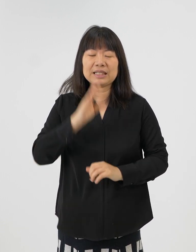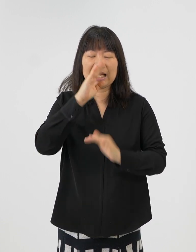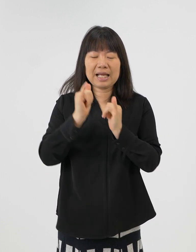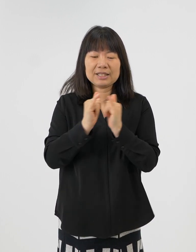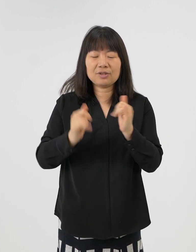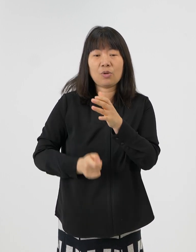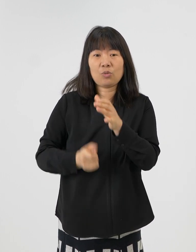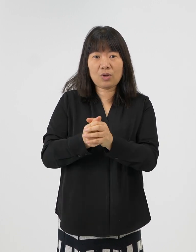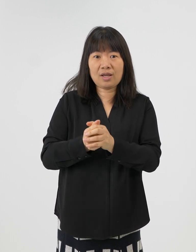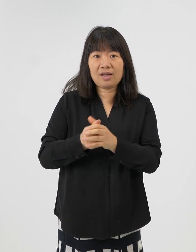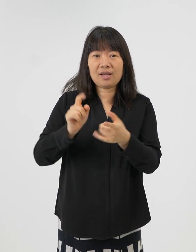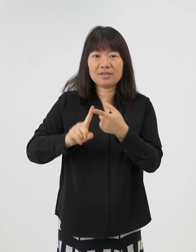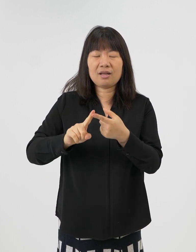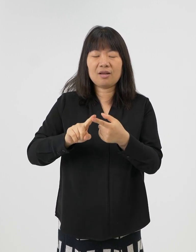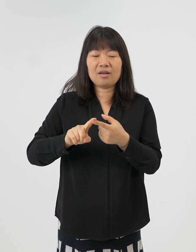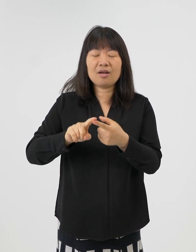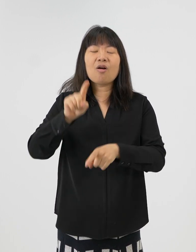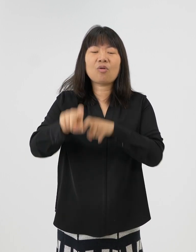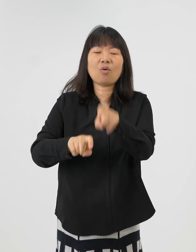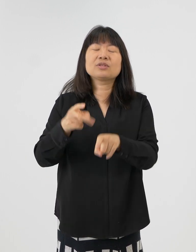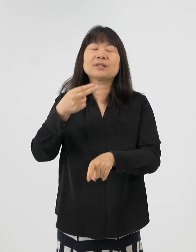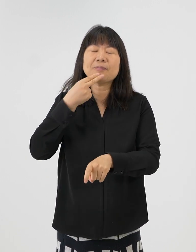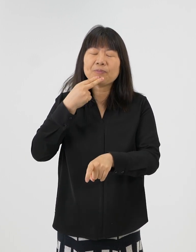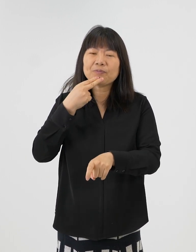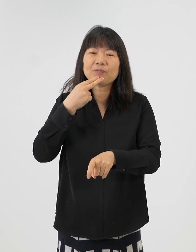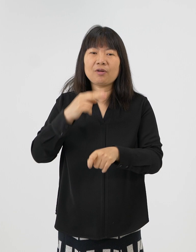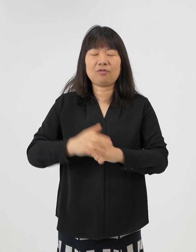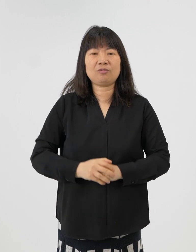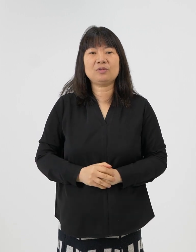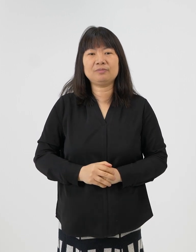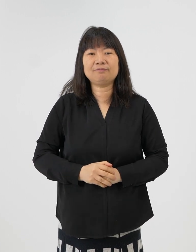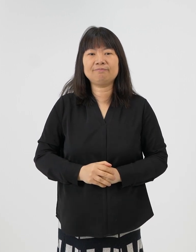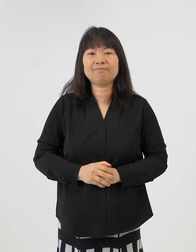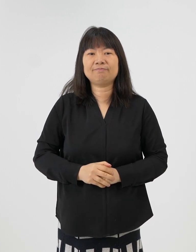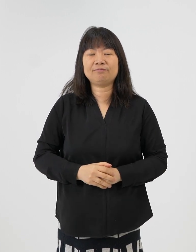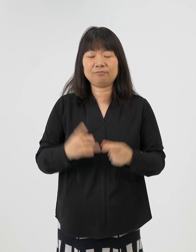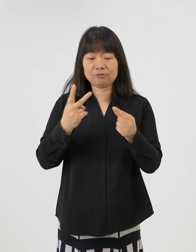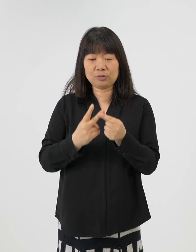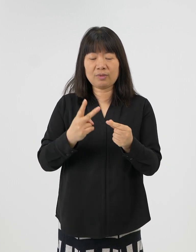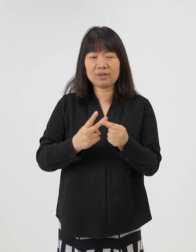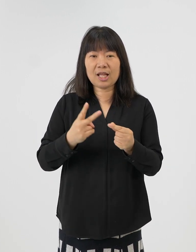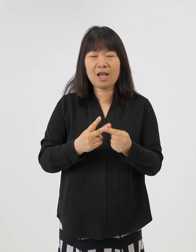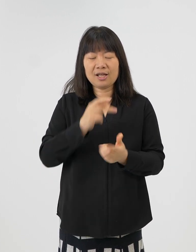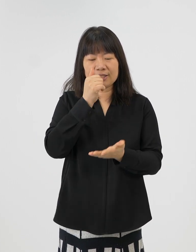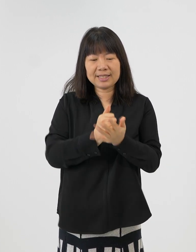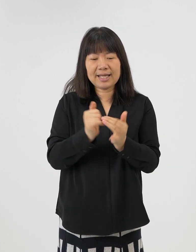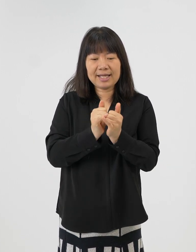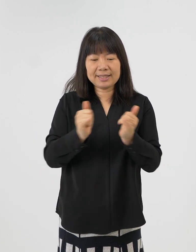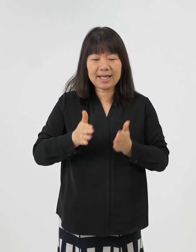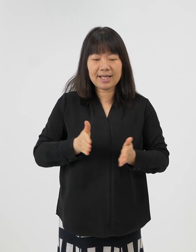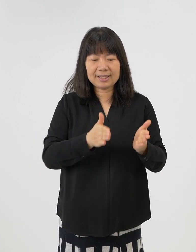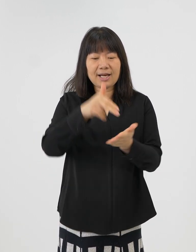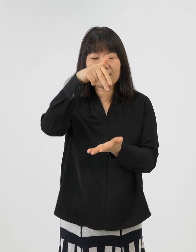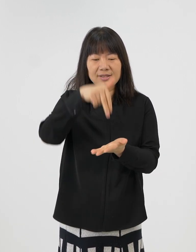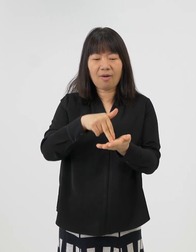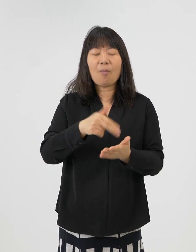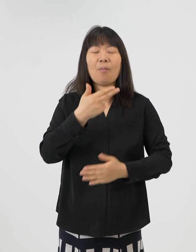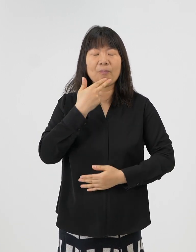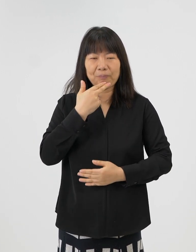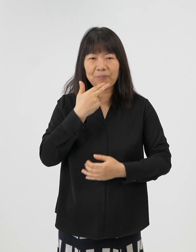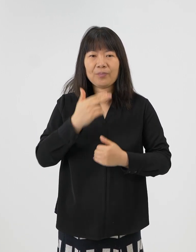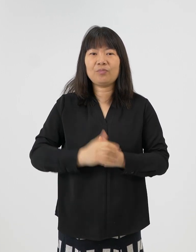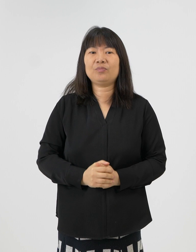악인의 꾀를 걷지 않으며 그 길로 걸어가지 않는다. 두 번째는 죄인의 길에 서지